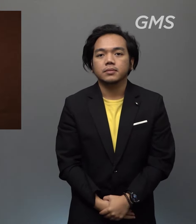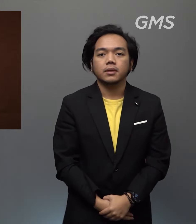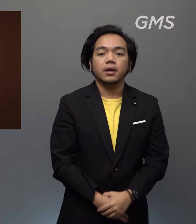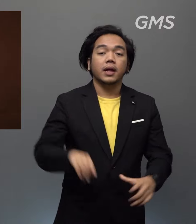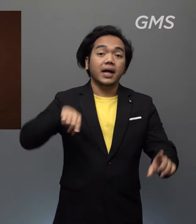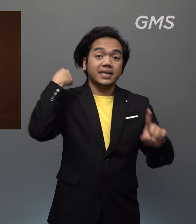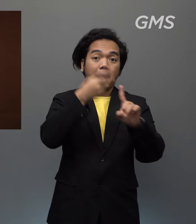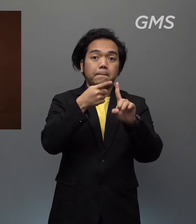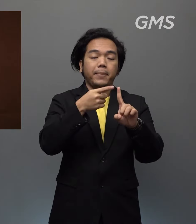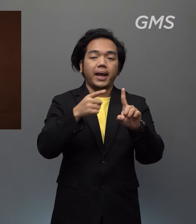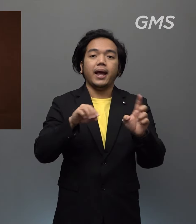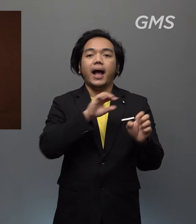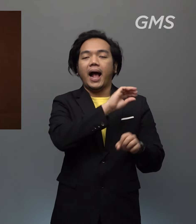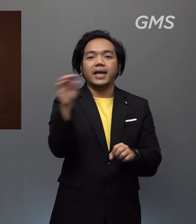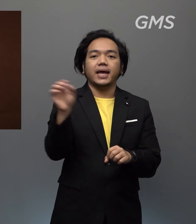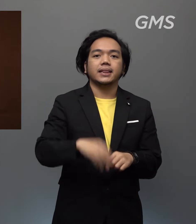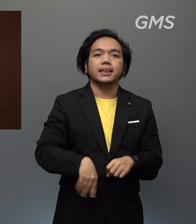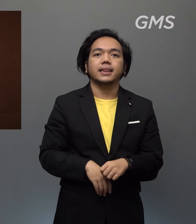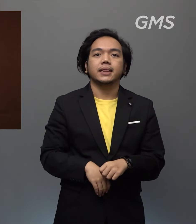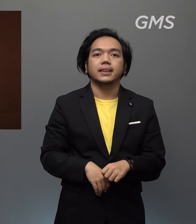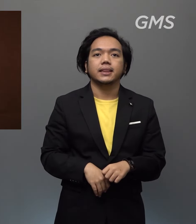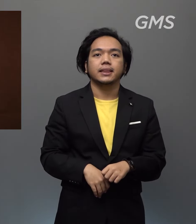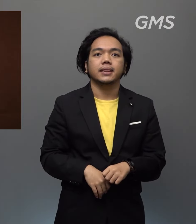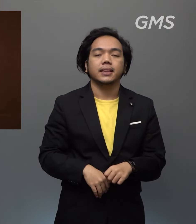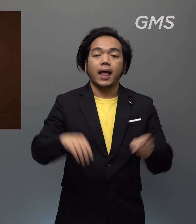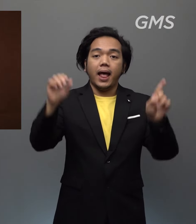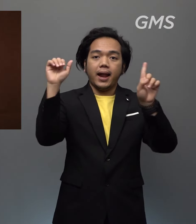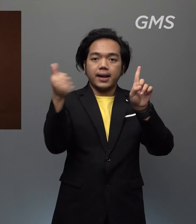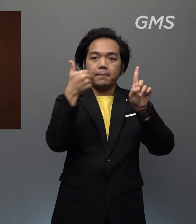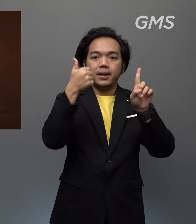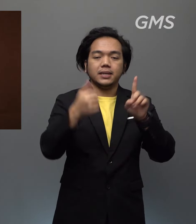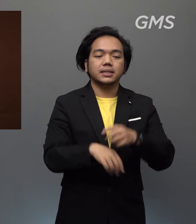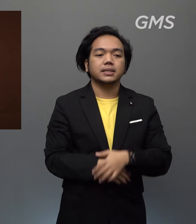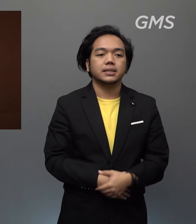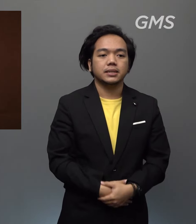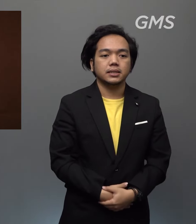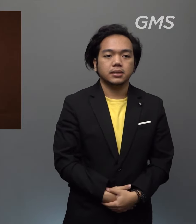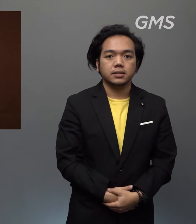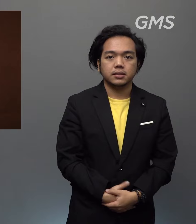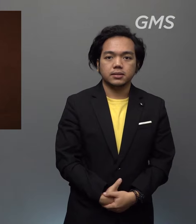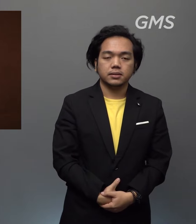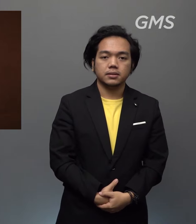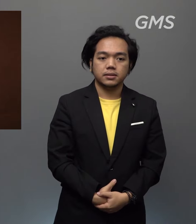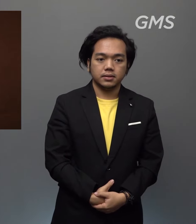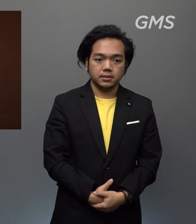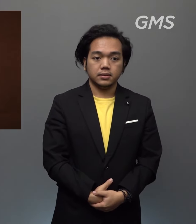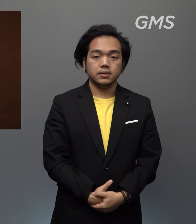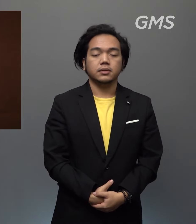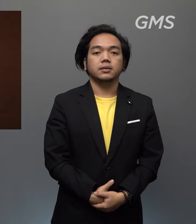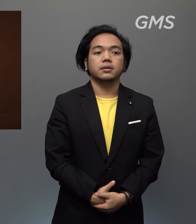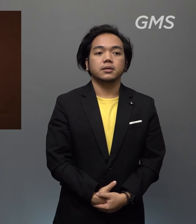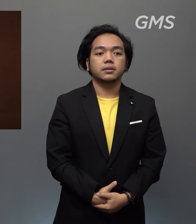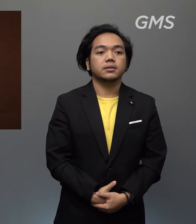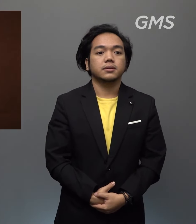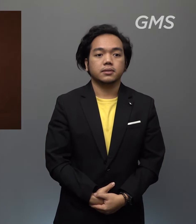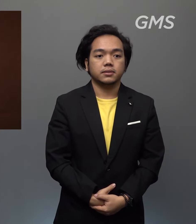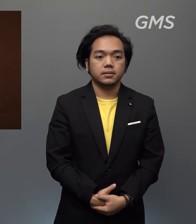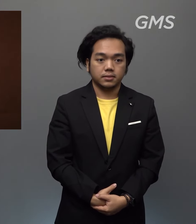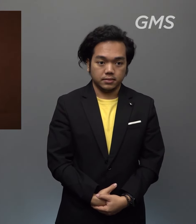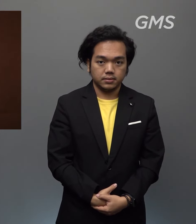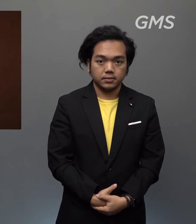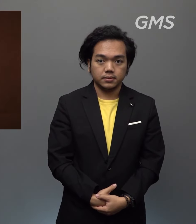sampai dengan ayat yang ke-16. Oke, Anda sudah temukan di dalam Alkitab Anda?